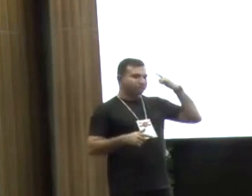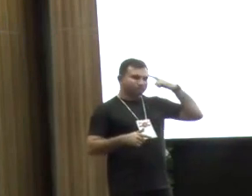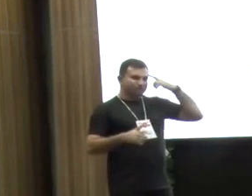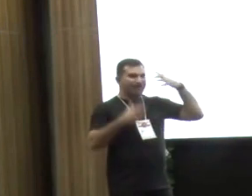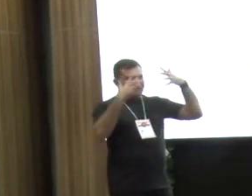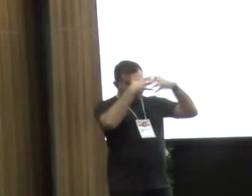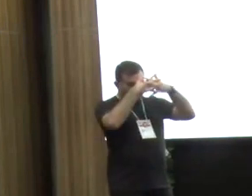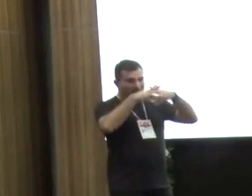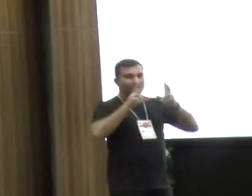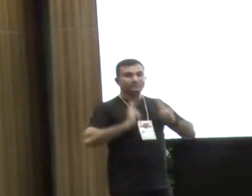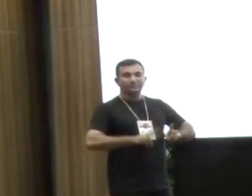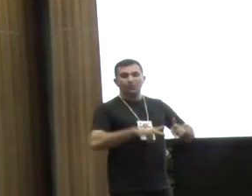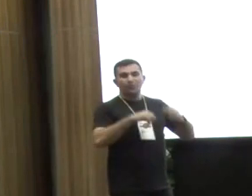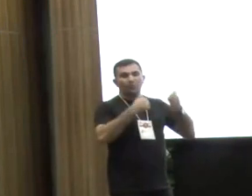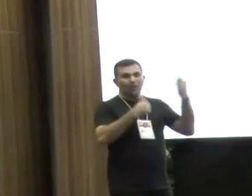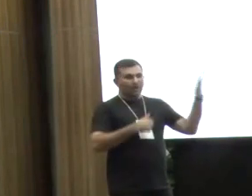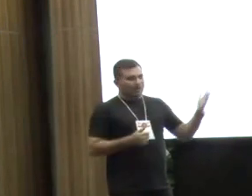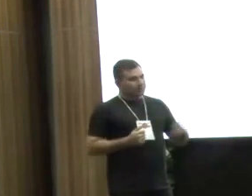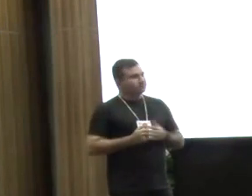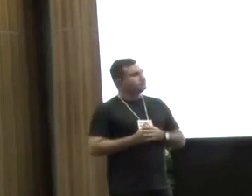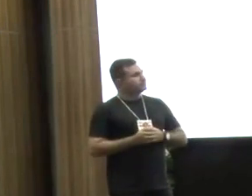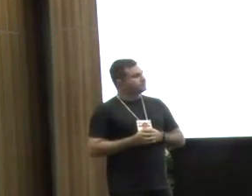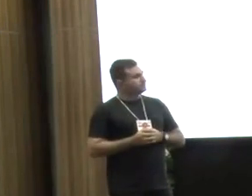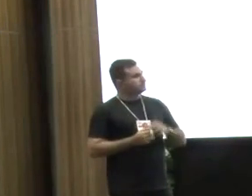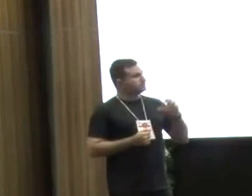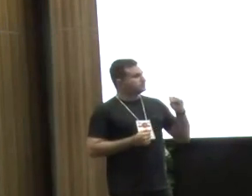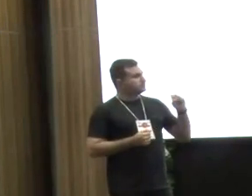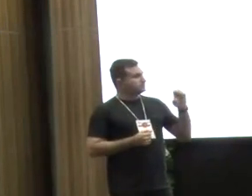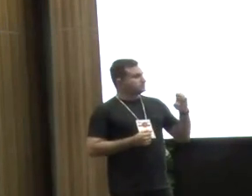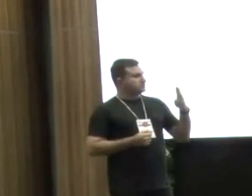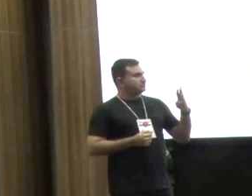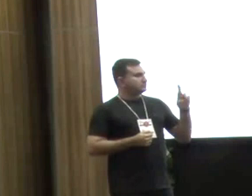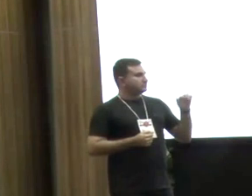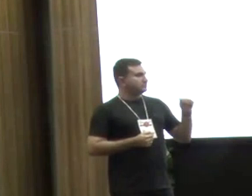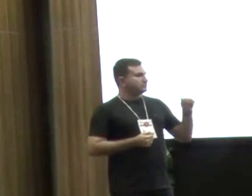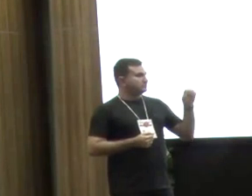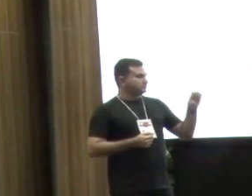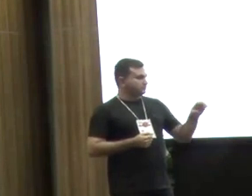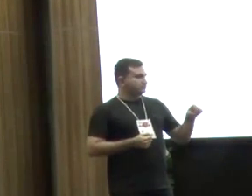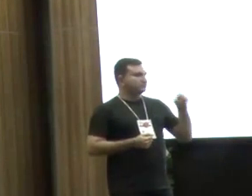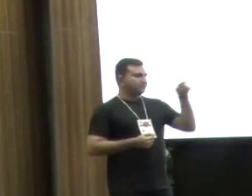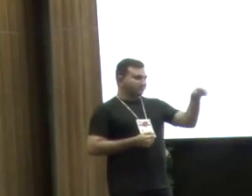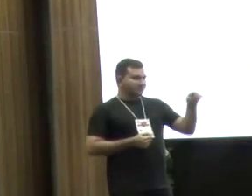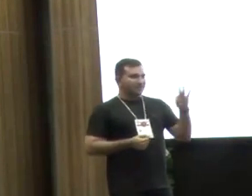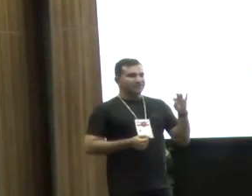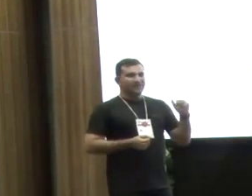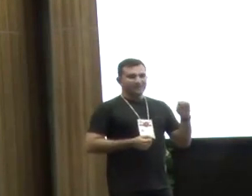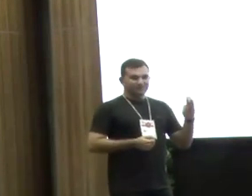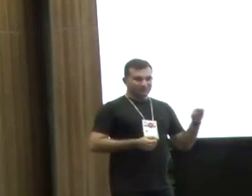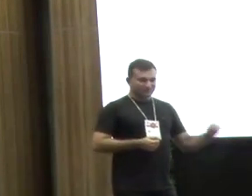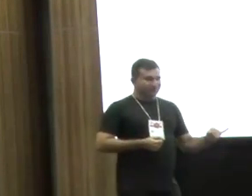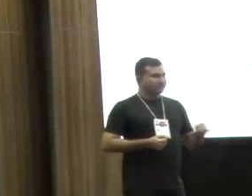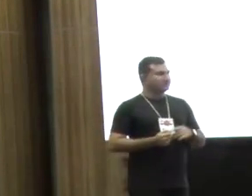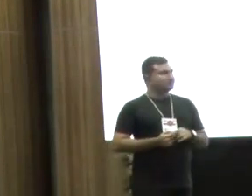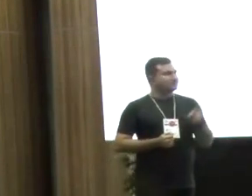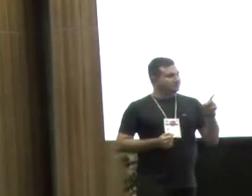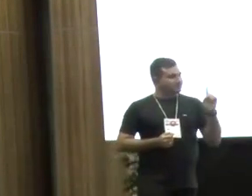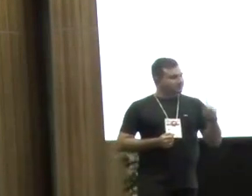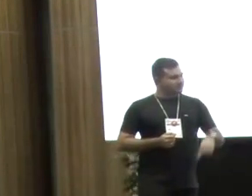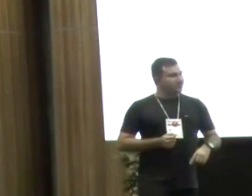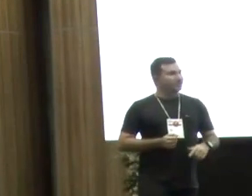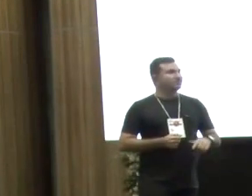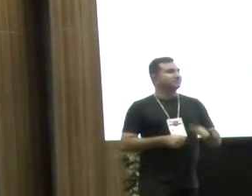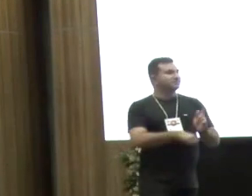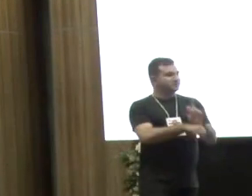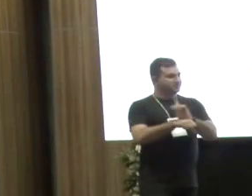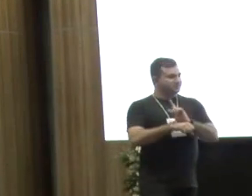pode aprender isso. O Sebrae, que está aqui representado por Tati, maravilhosa, que é a gerente de